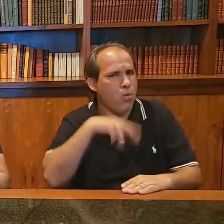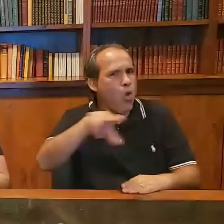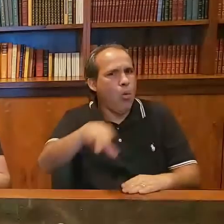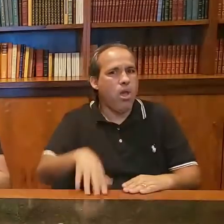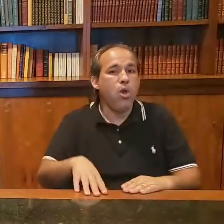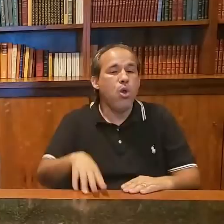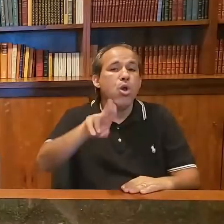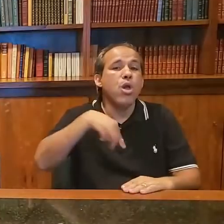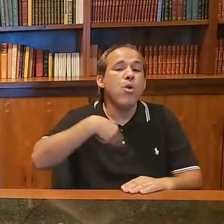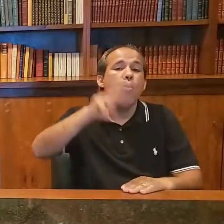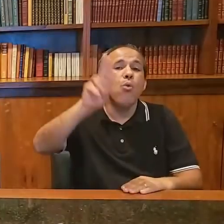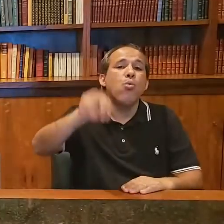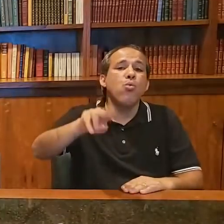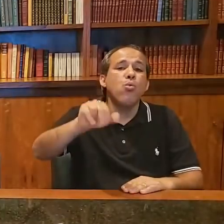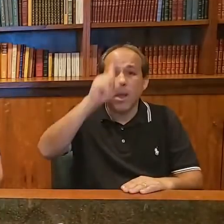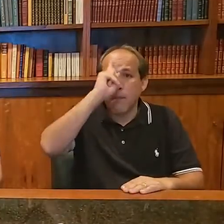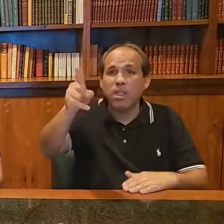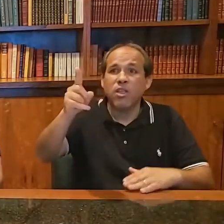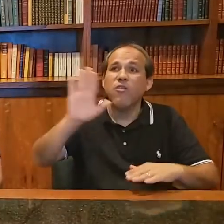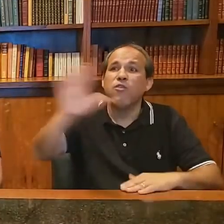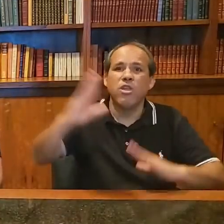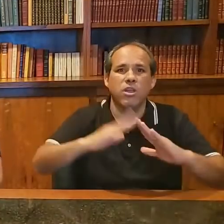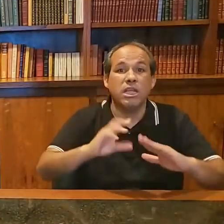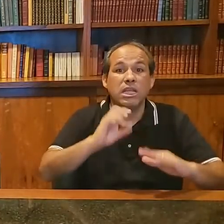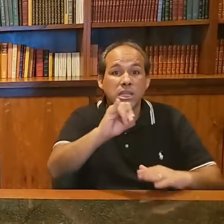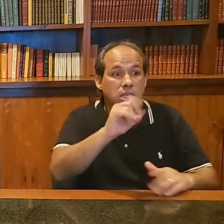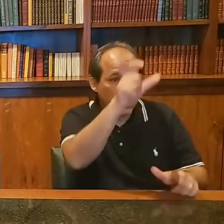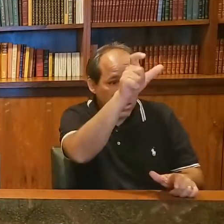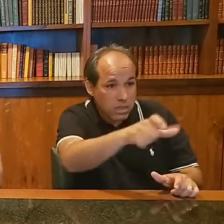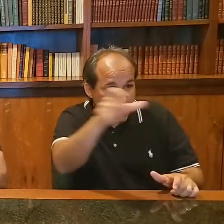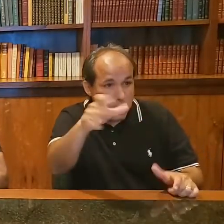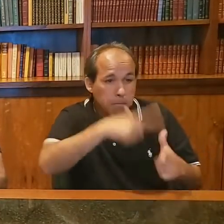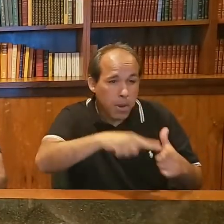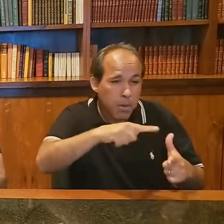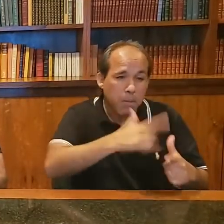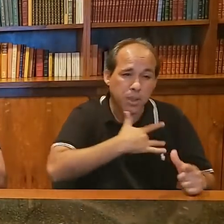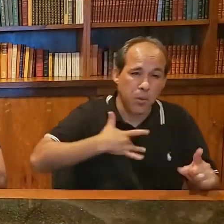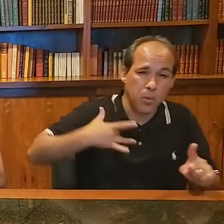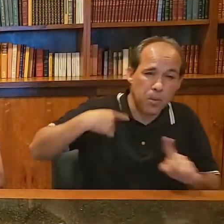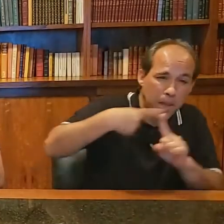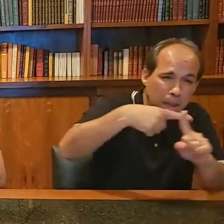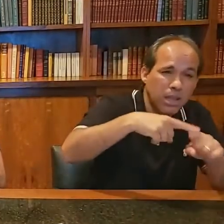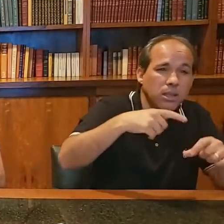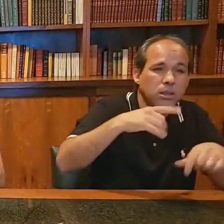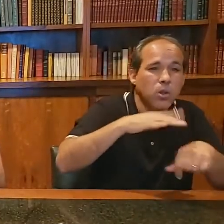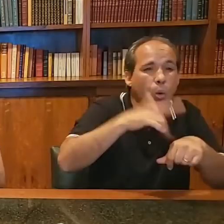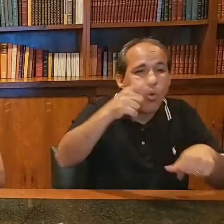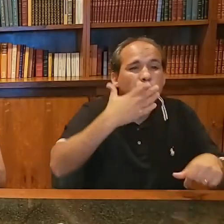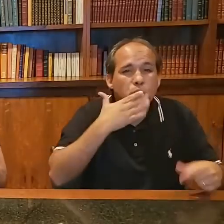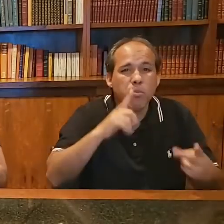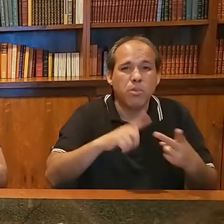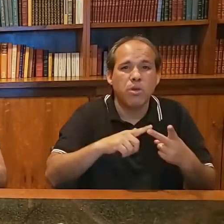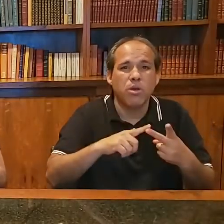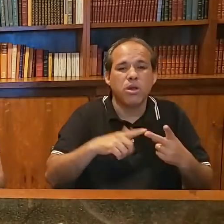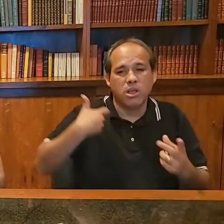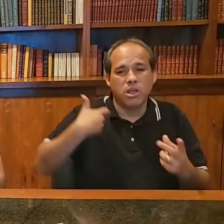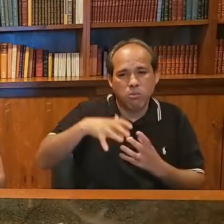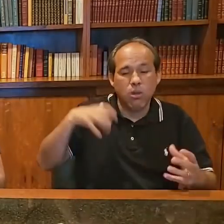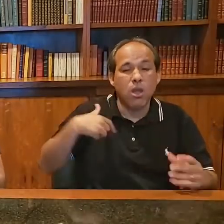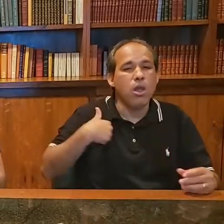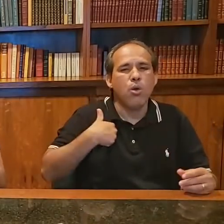ninguém ficar em casa, a não ser quem tem comorbidade, né, quem tem uma certa idade. Eu nunca mandei fechar comércio nenhum no